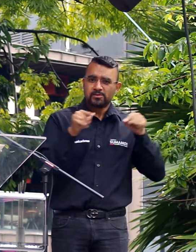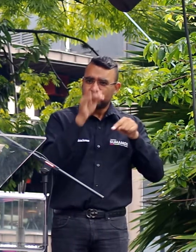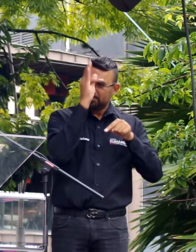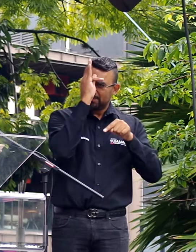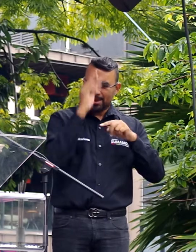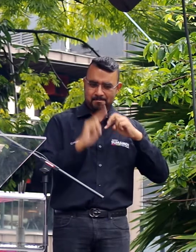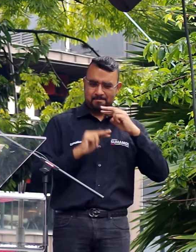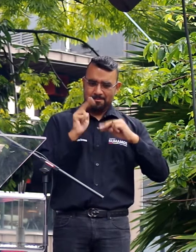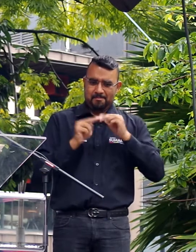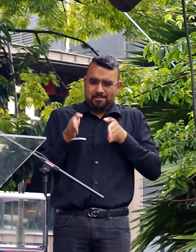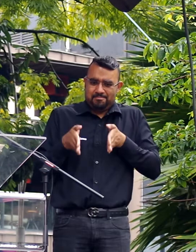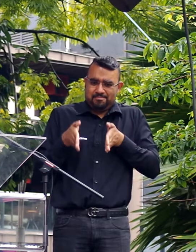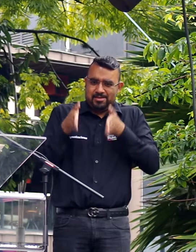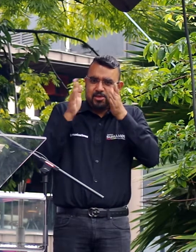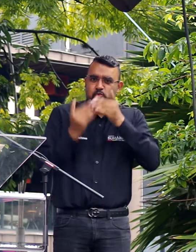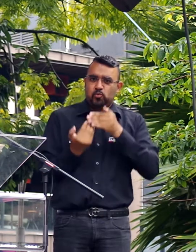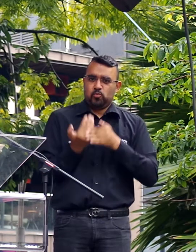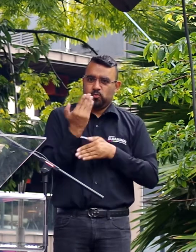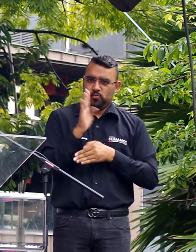de hospitalización.